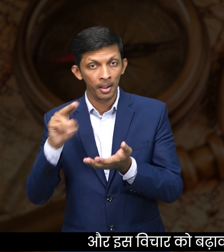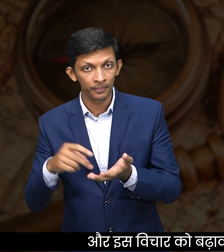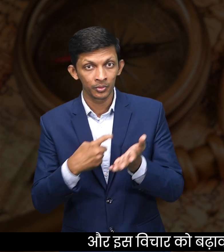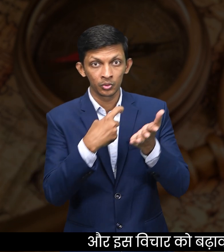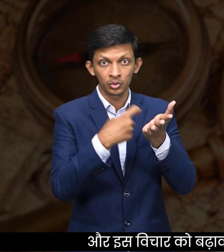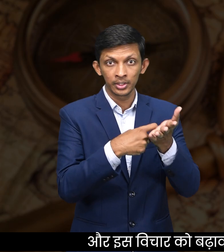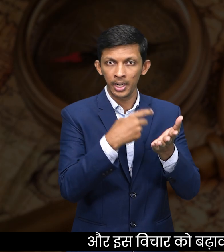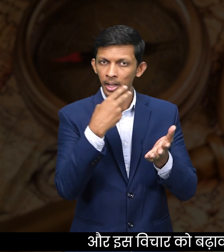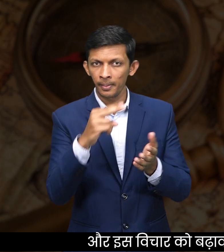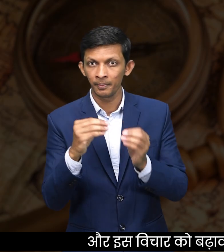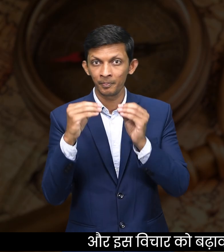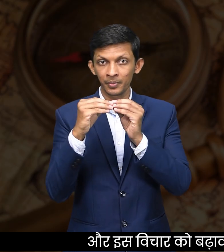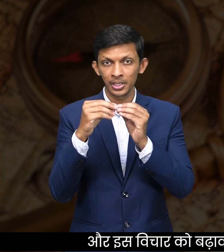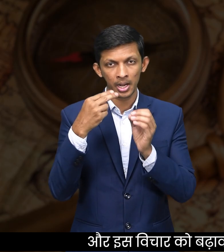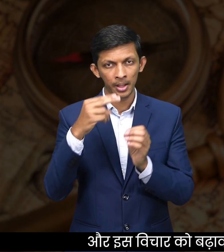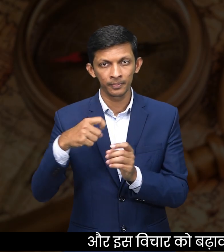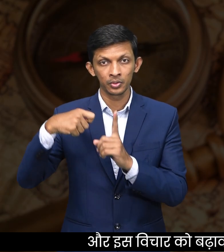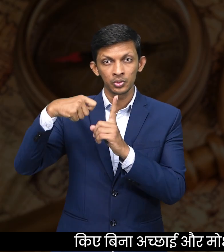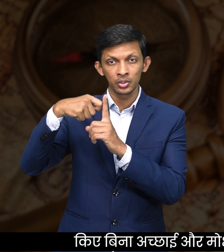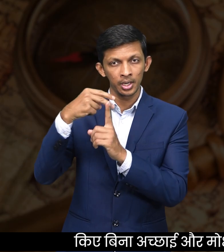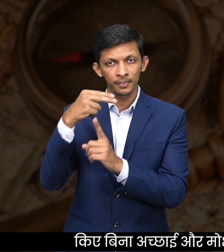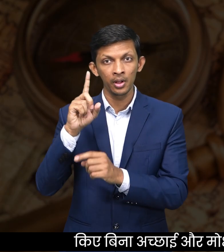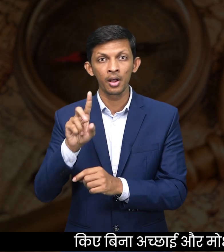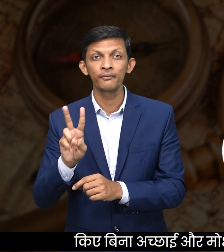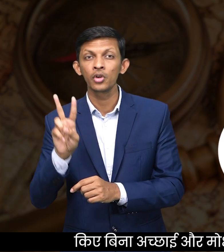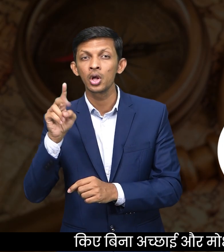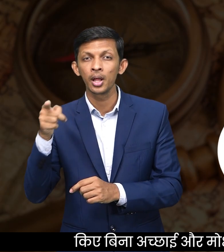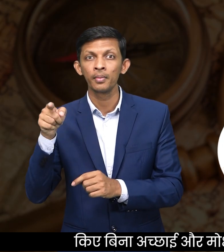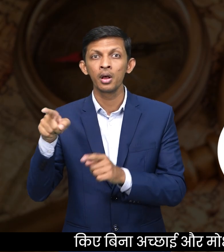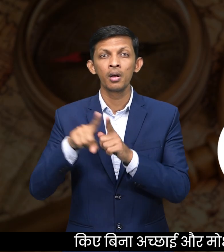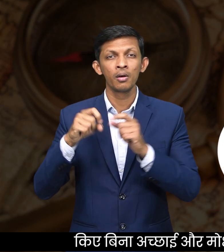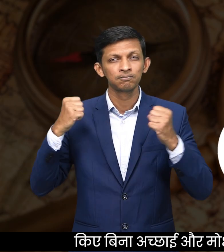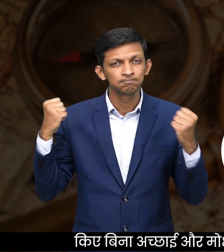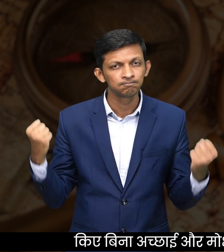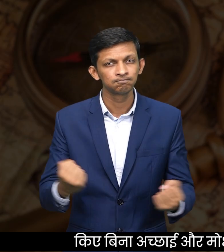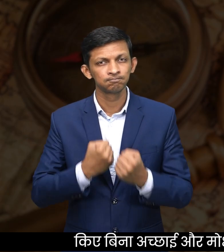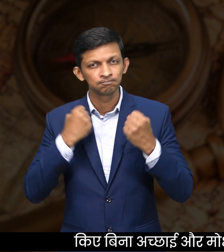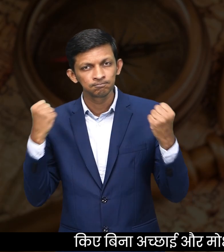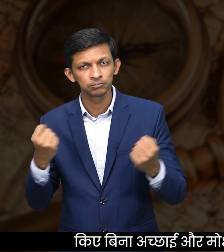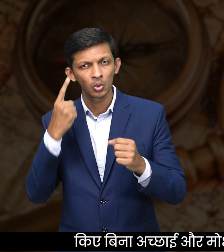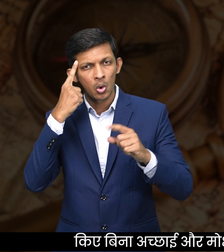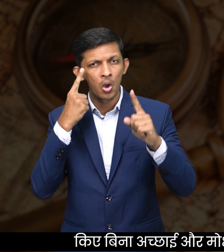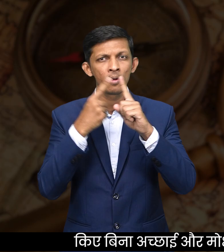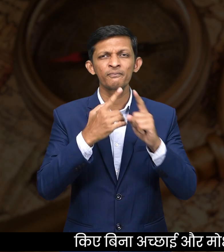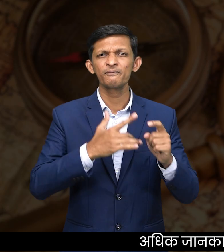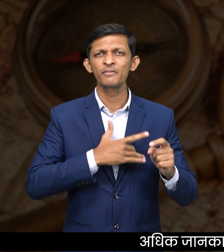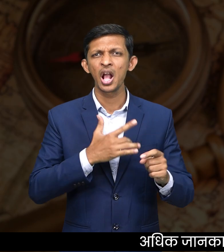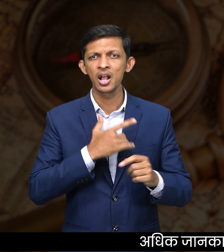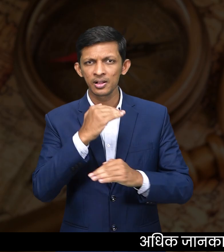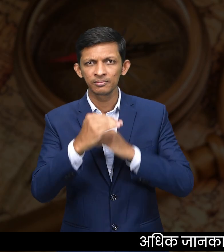कोई भी व्यक्ति जाति की परवाह किए बिना अच्छाई और मोक्ष प्राप्त कर सकता है। इन व्यक्तियों के